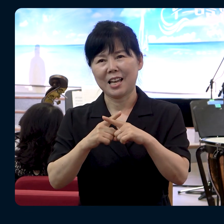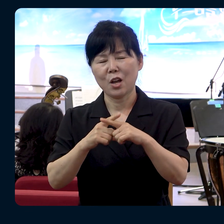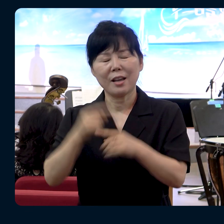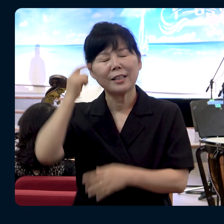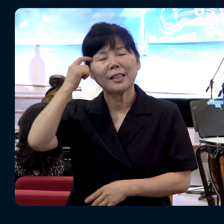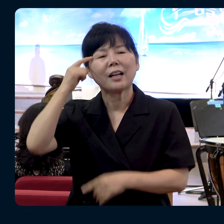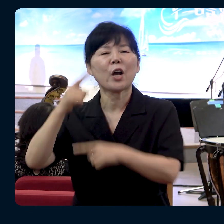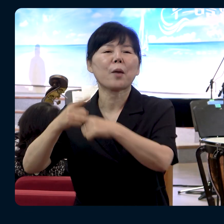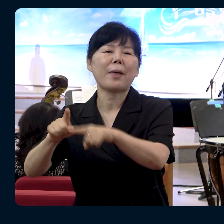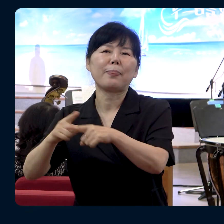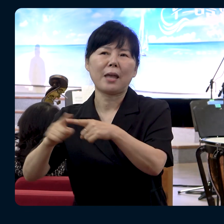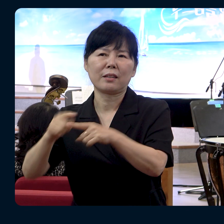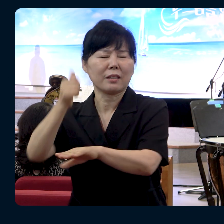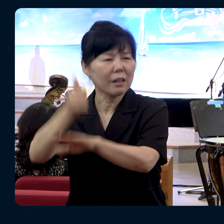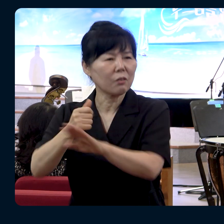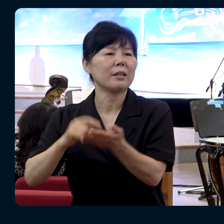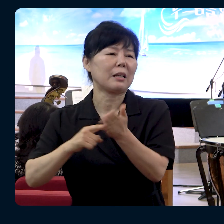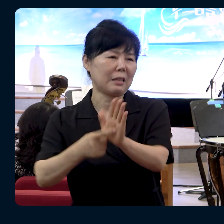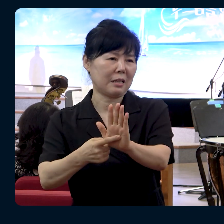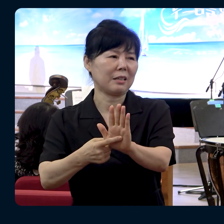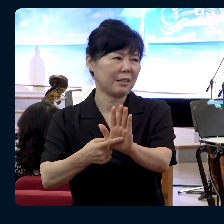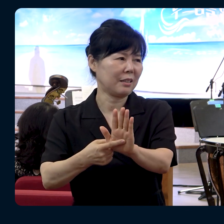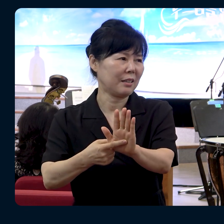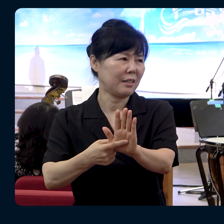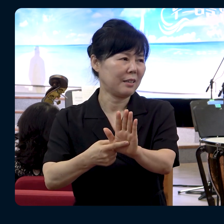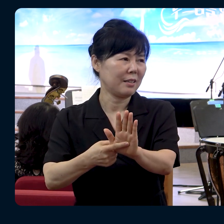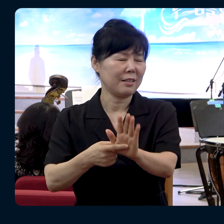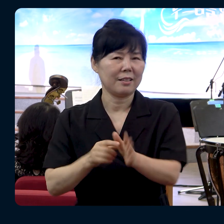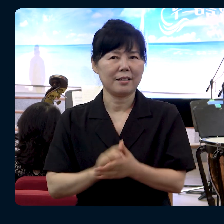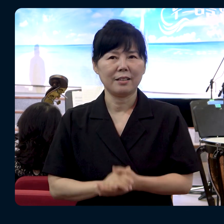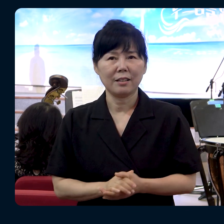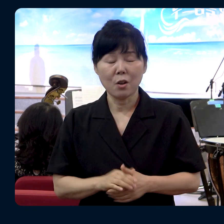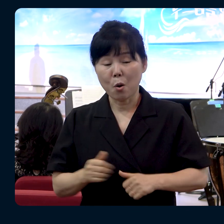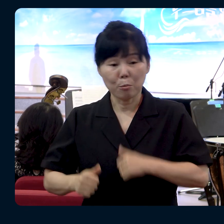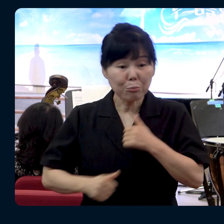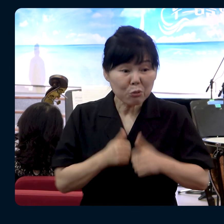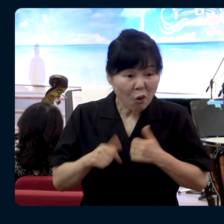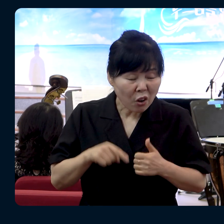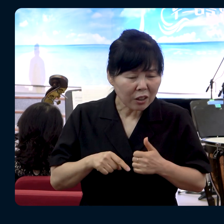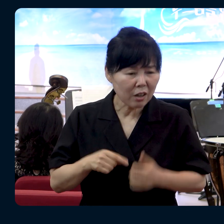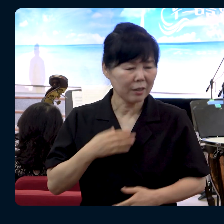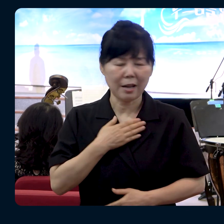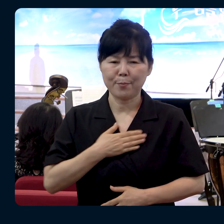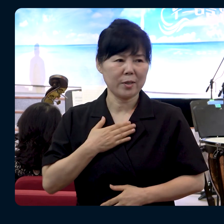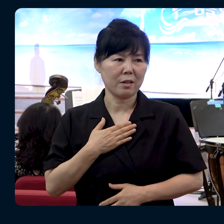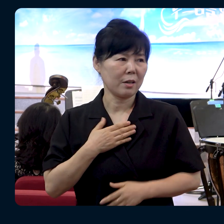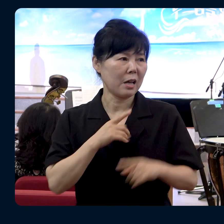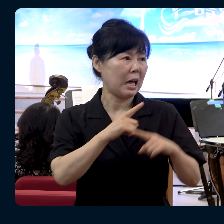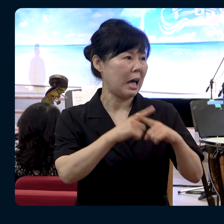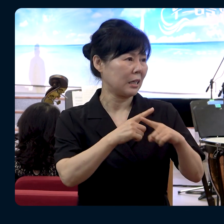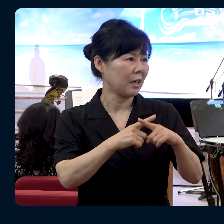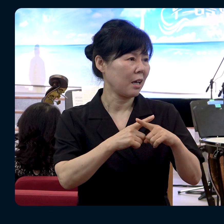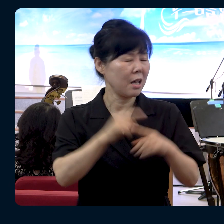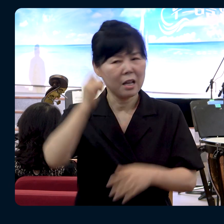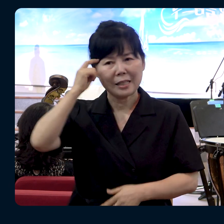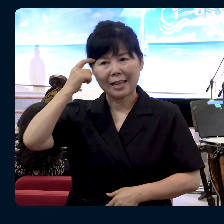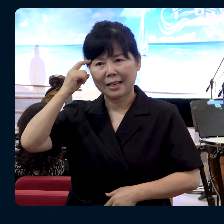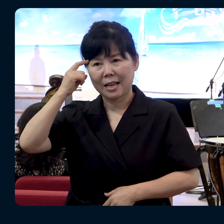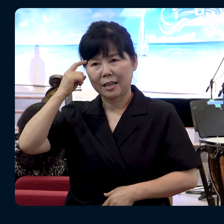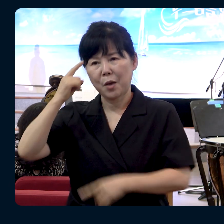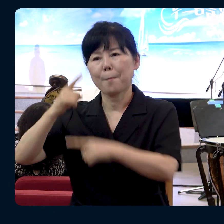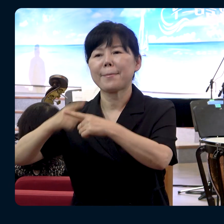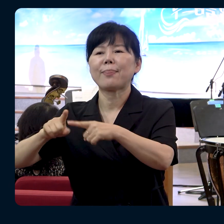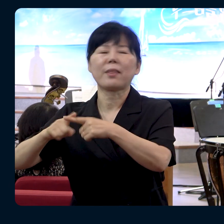내가 그거에 대해 정의를 내릴 수 있어야 되는 것이죠. 그래서 첫째, 분노는 감정이 아니라 가치 판단임을